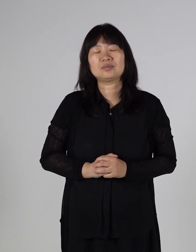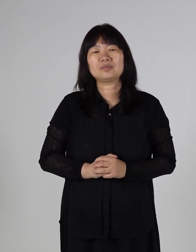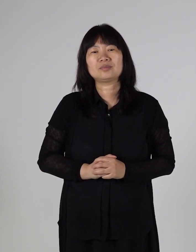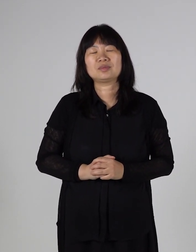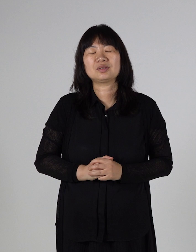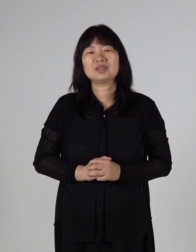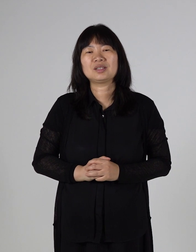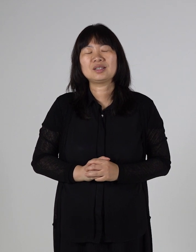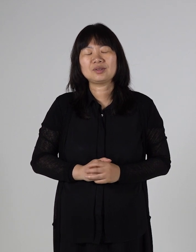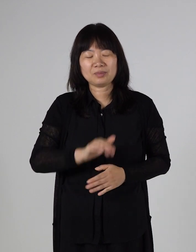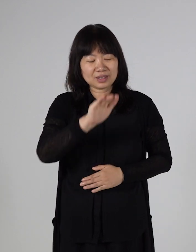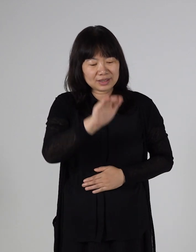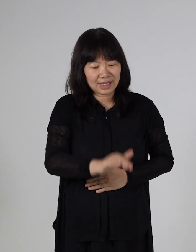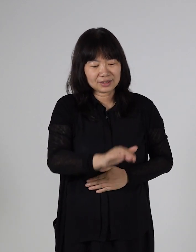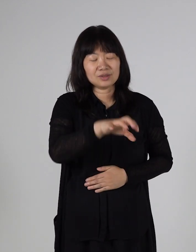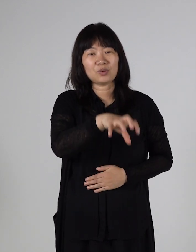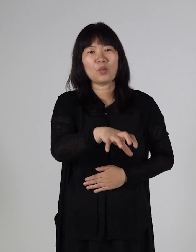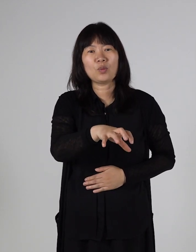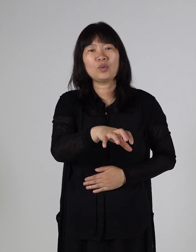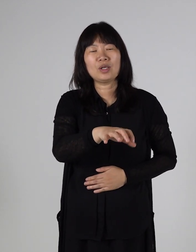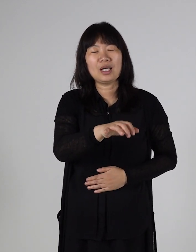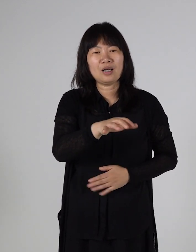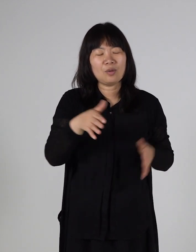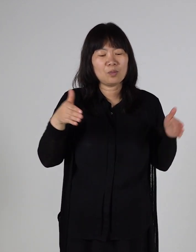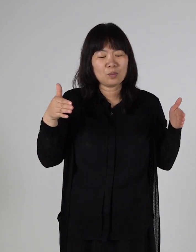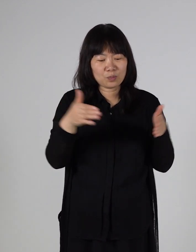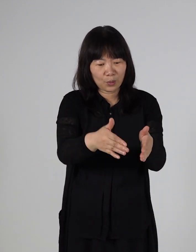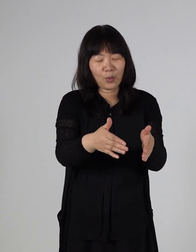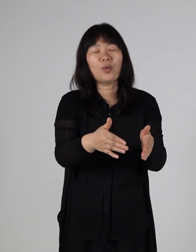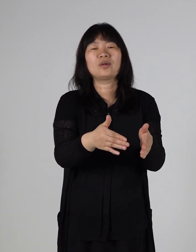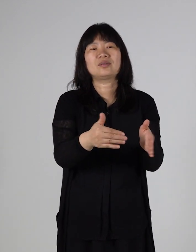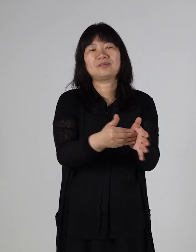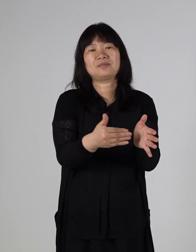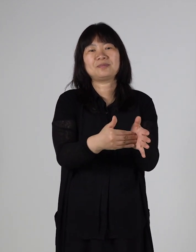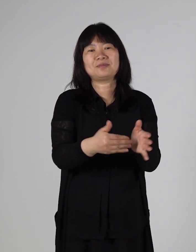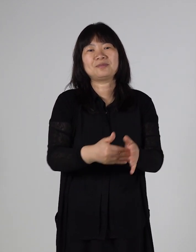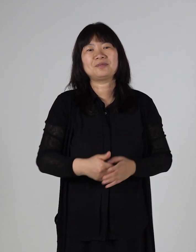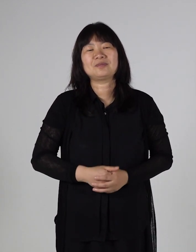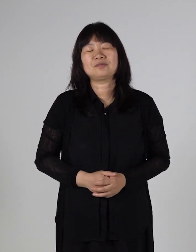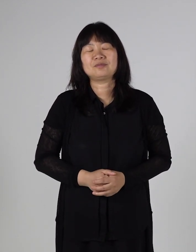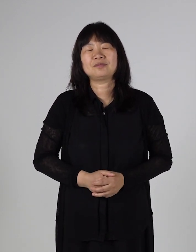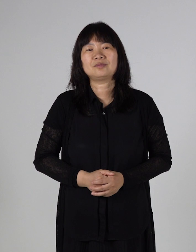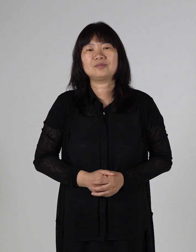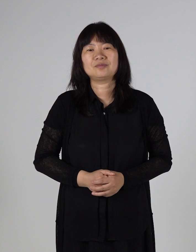낮은 곳으로 흐르고 고이고 모이더라 그 말이죠.